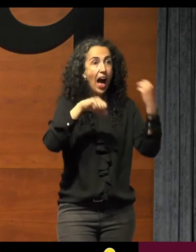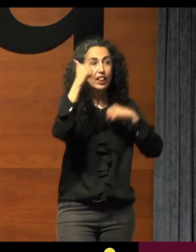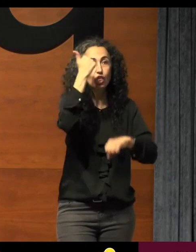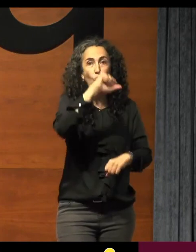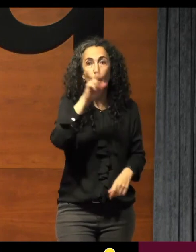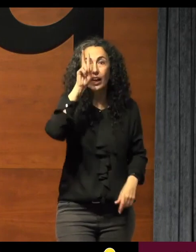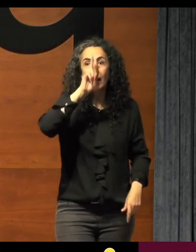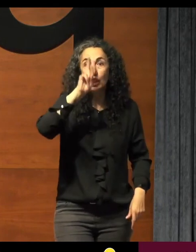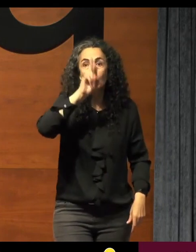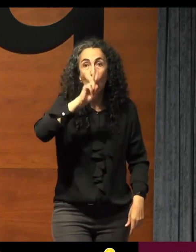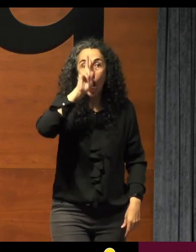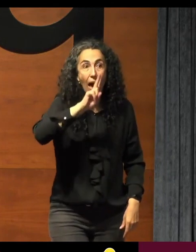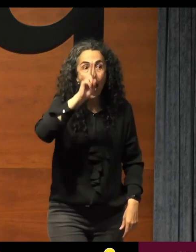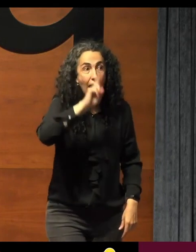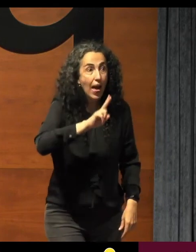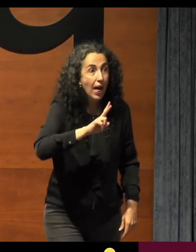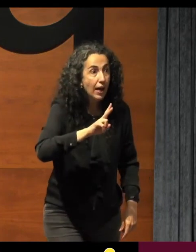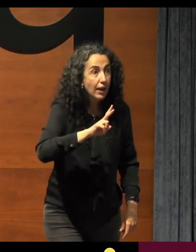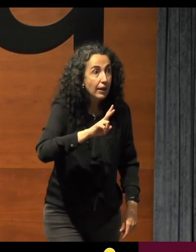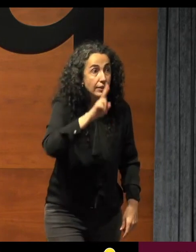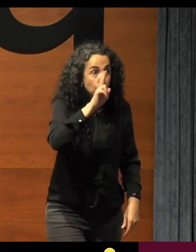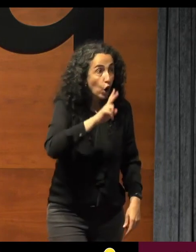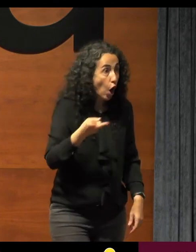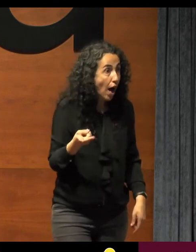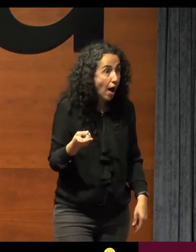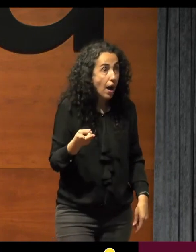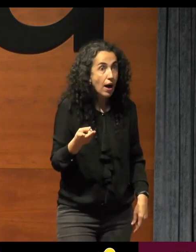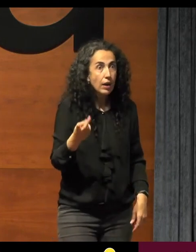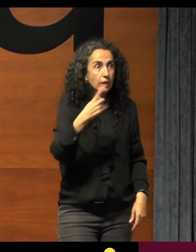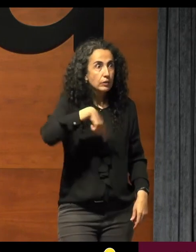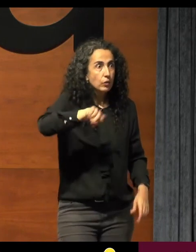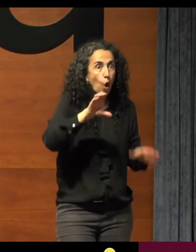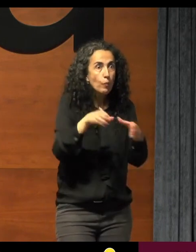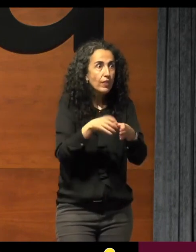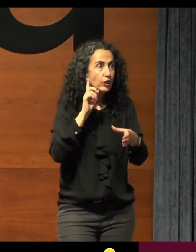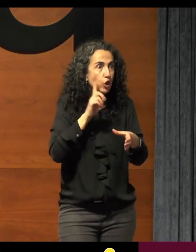Netflix, la participación del actor Carlos Soroa?